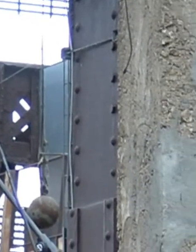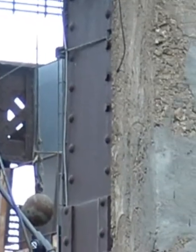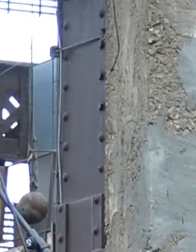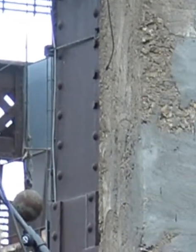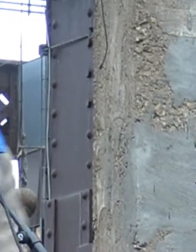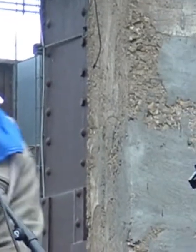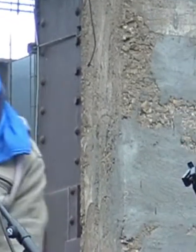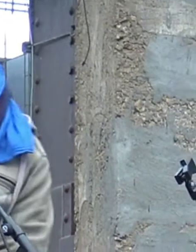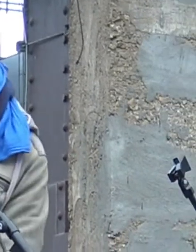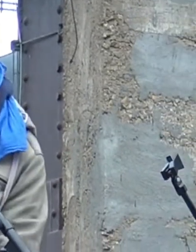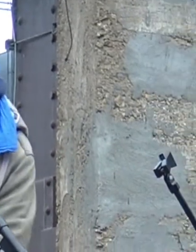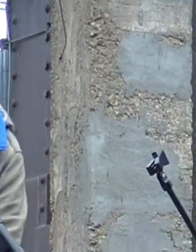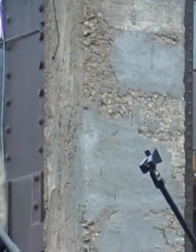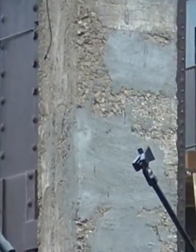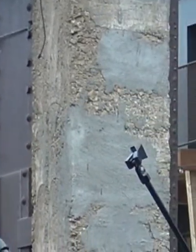Allez!